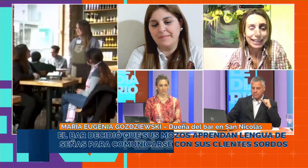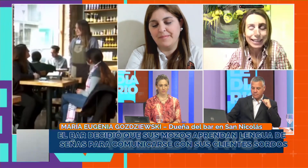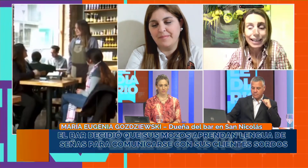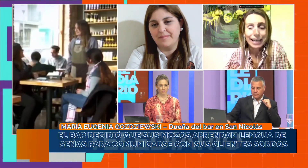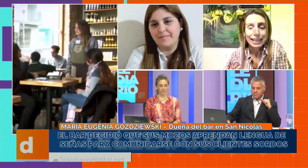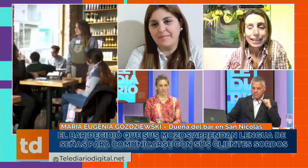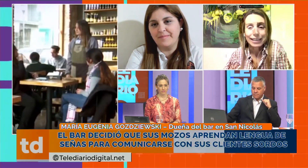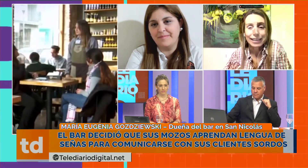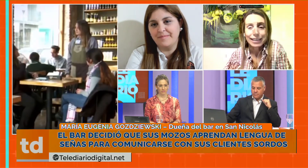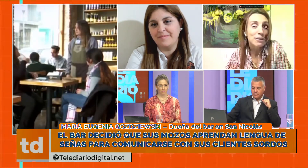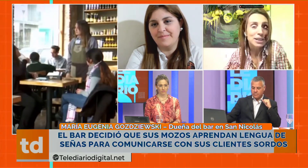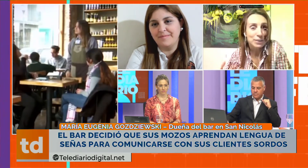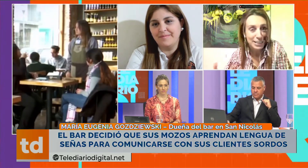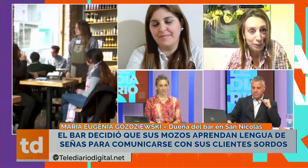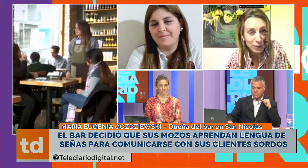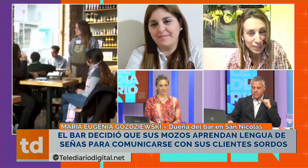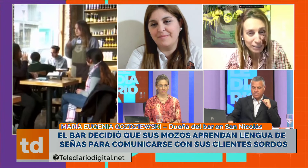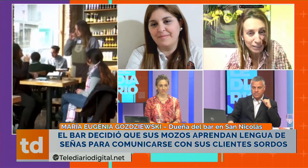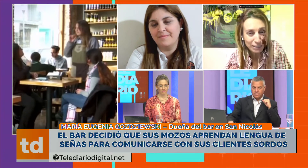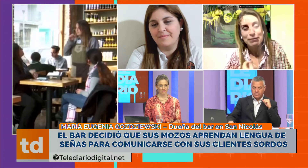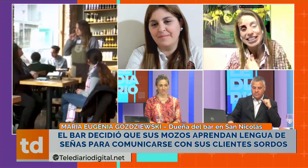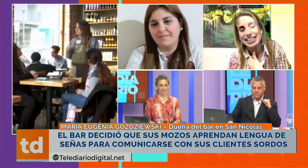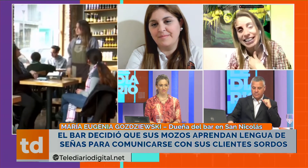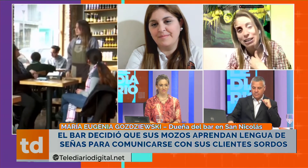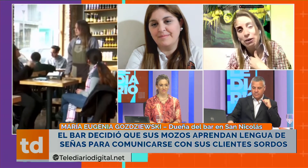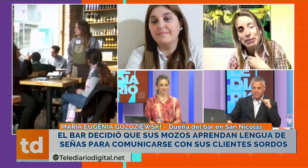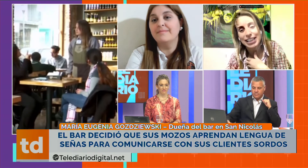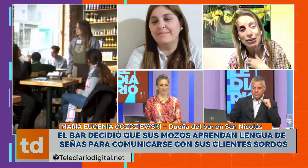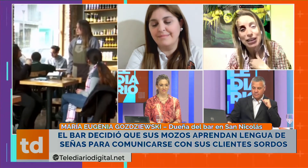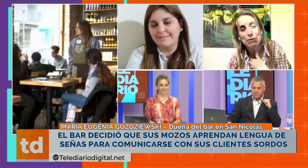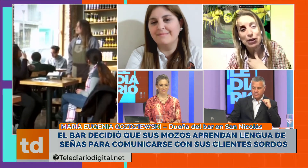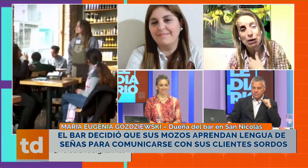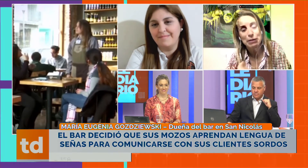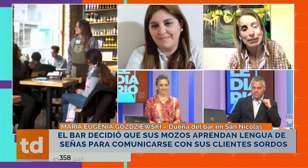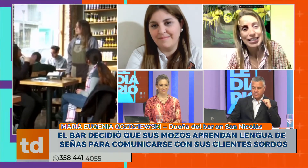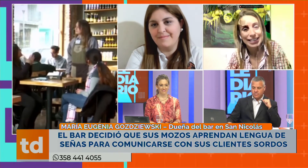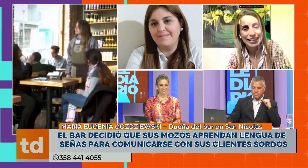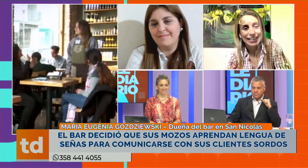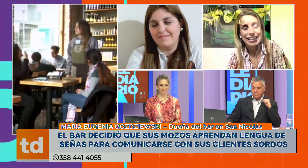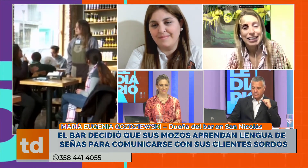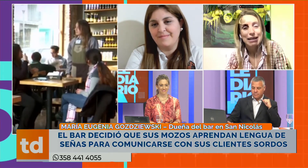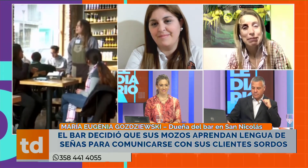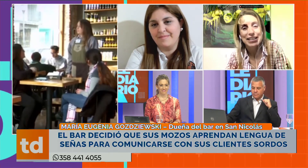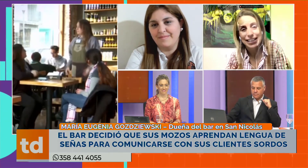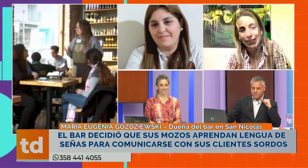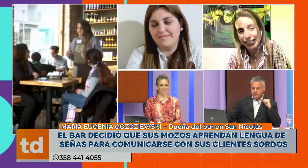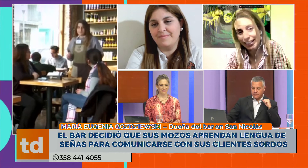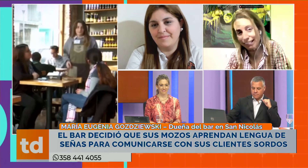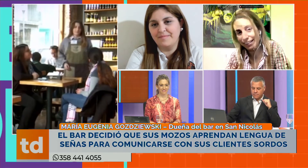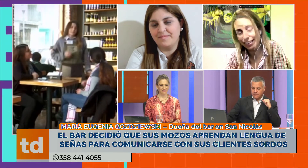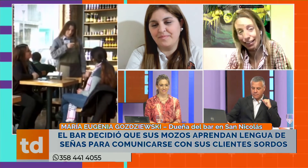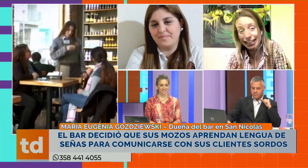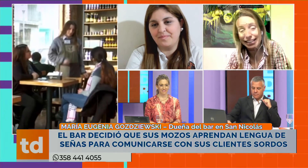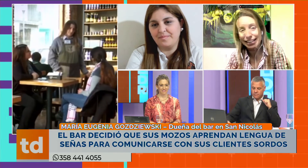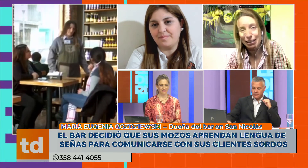atender. Y creo que fue exitosa porque después los comentarios de algunos de los papás que a mí me han llegado a